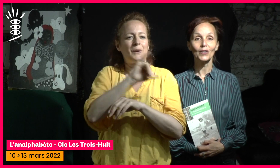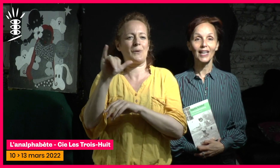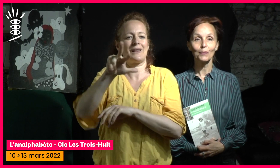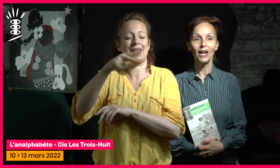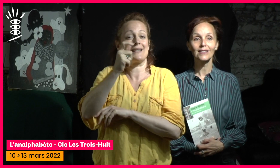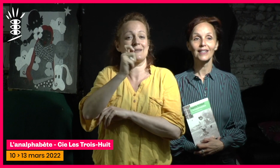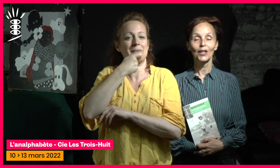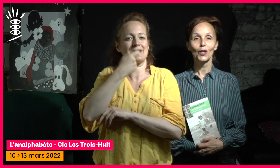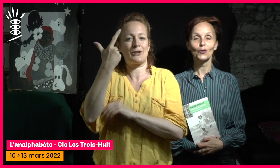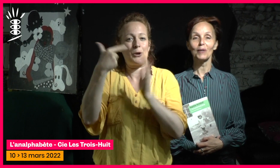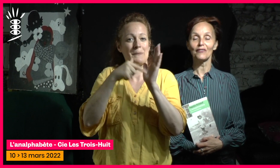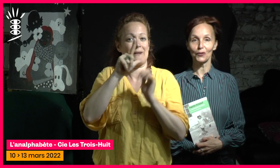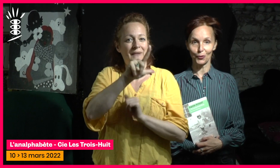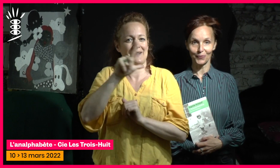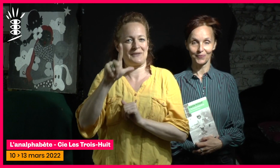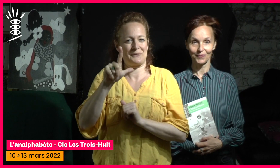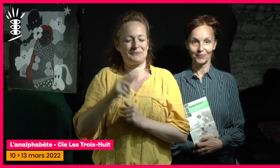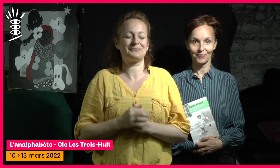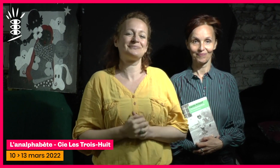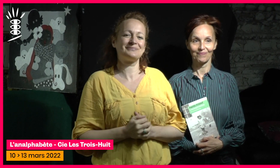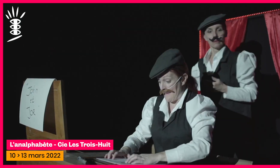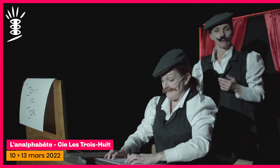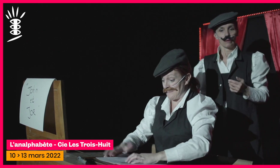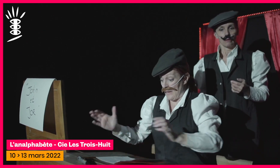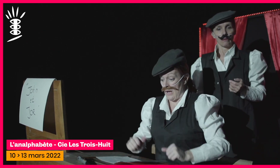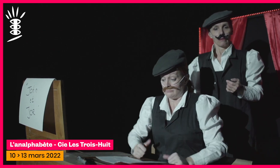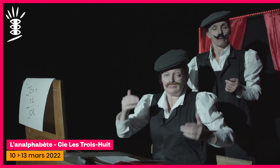au 13 mars 2022.